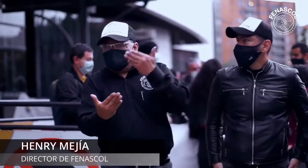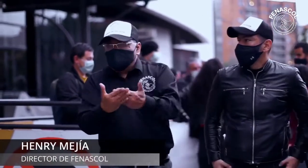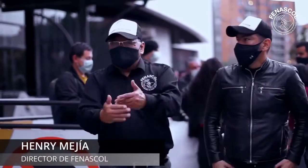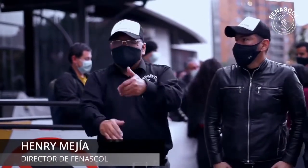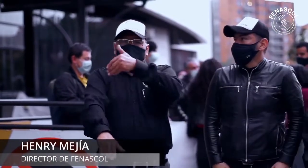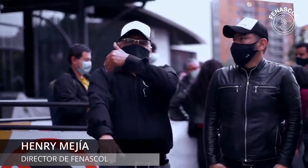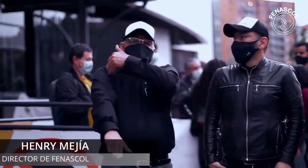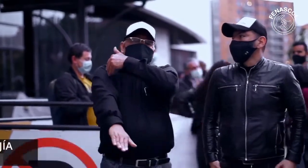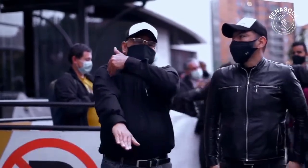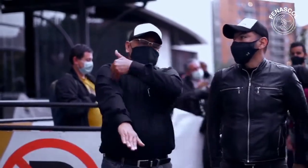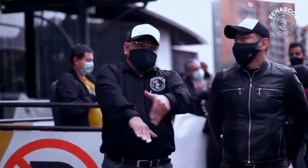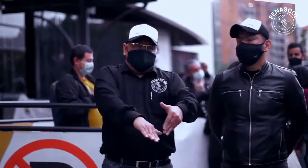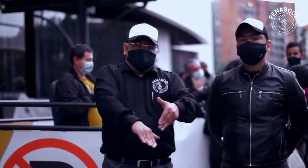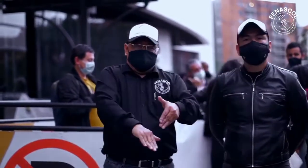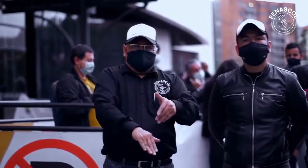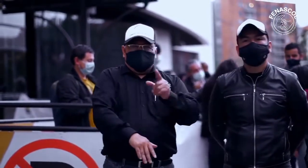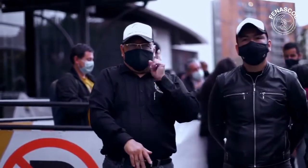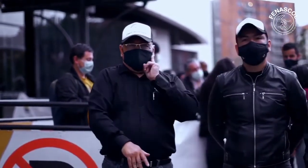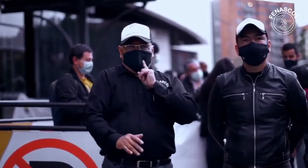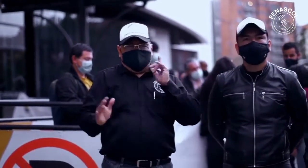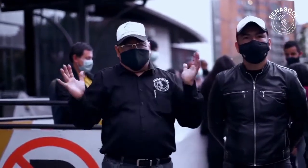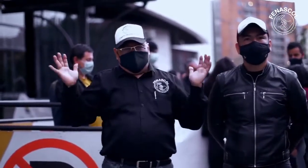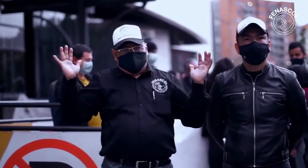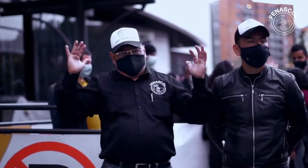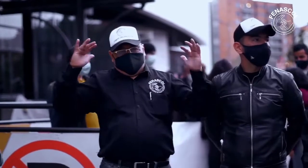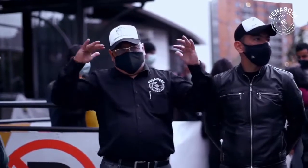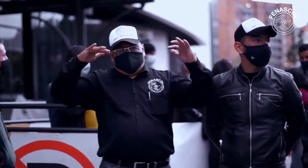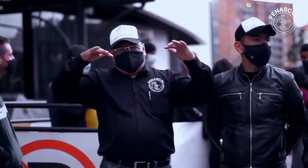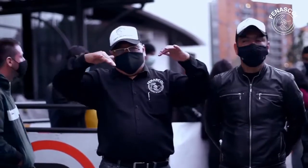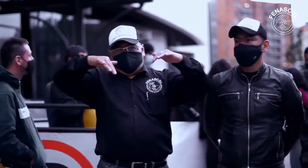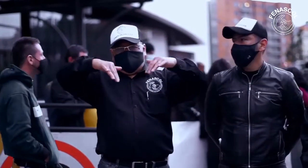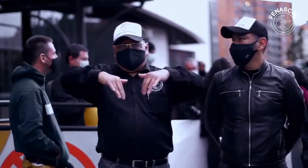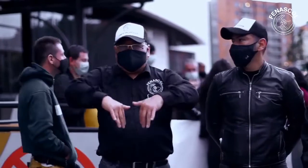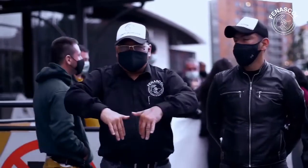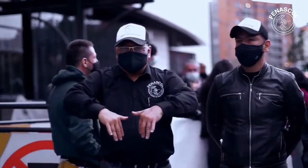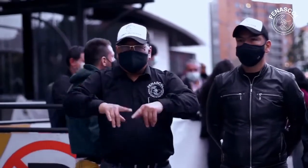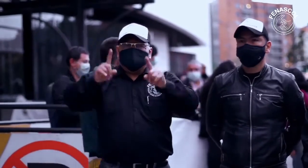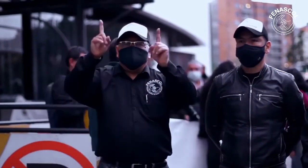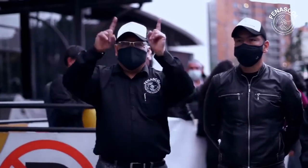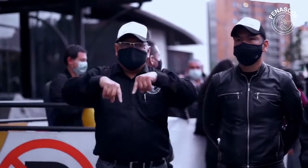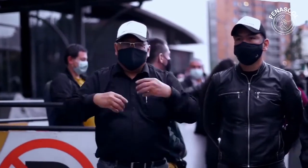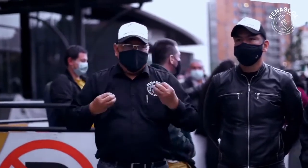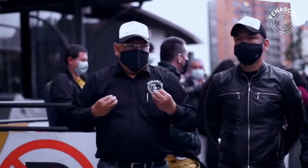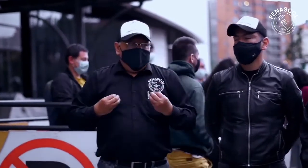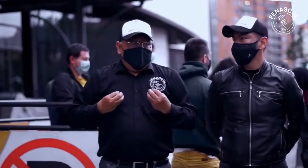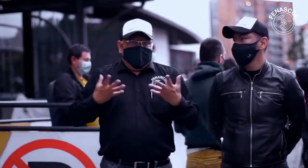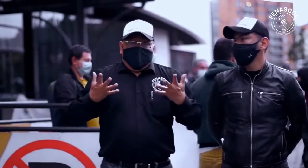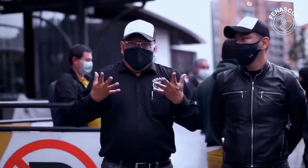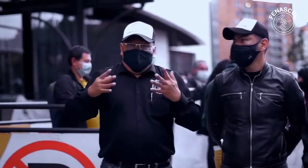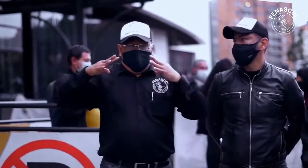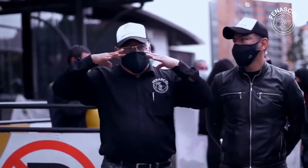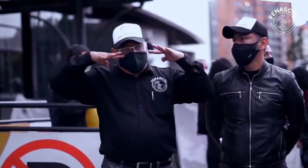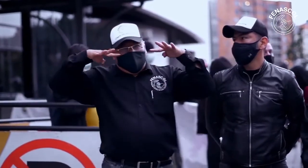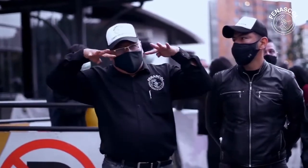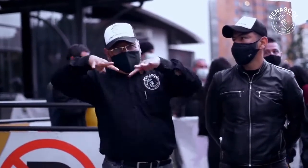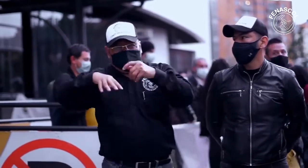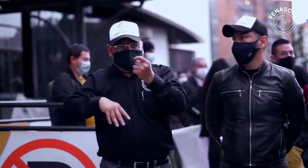gracias, millones de gracias a toda la comunidad sorda que que estuvo con nosotros acá.